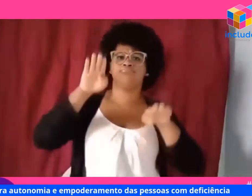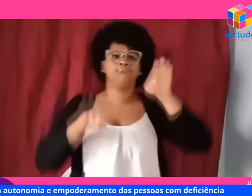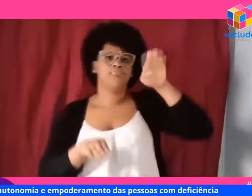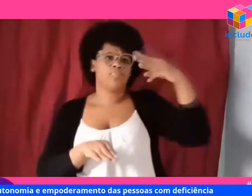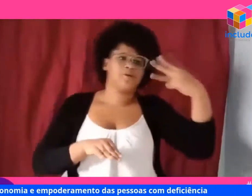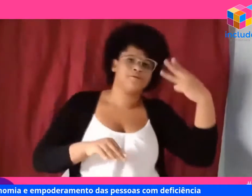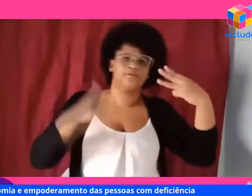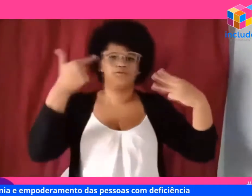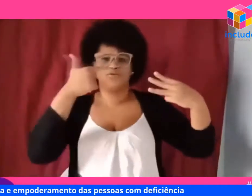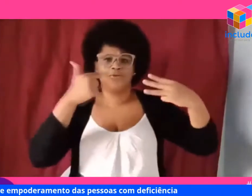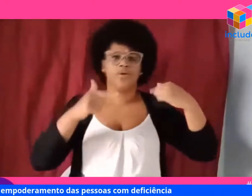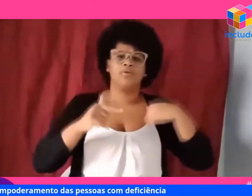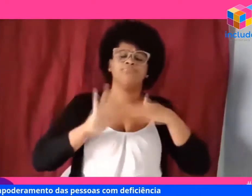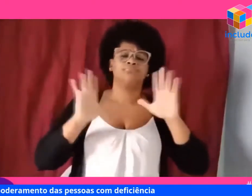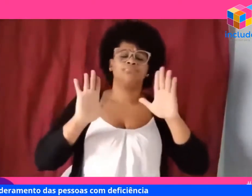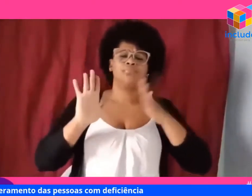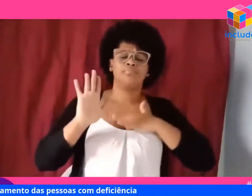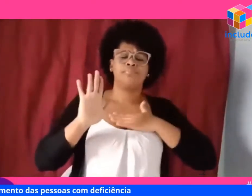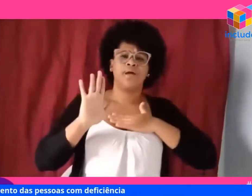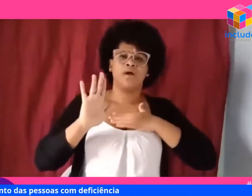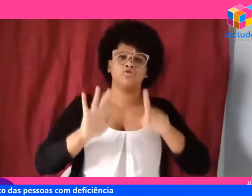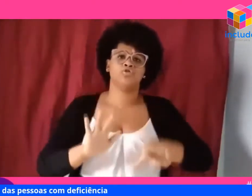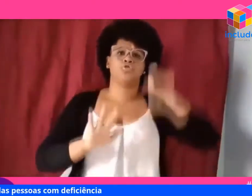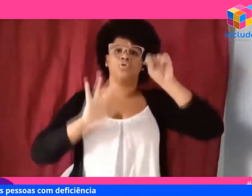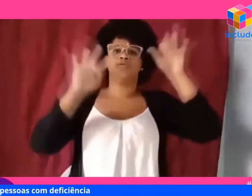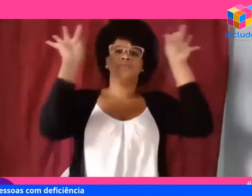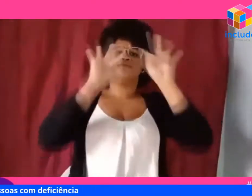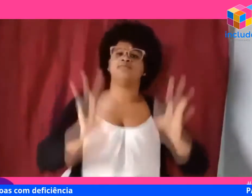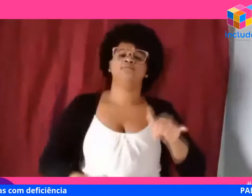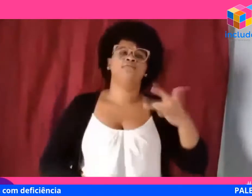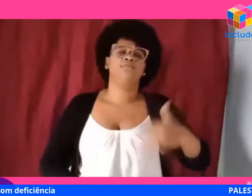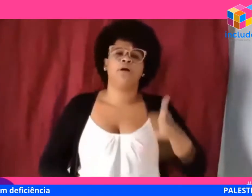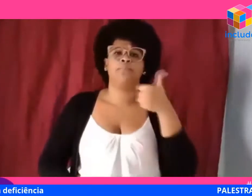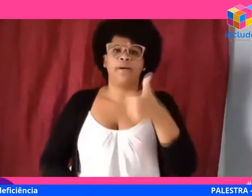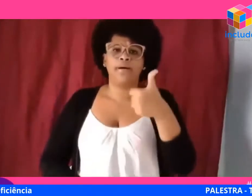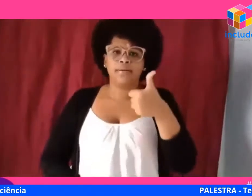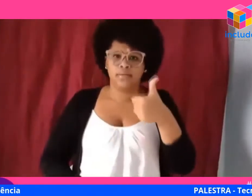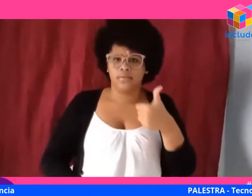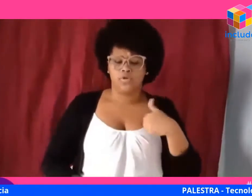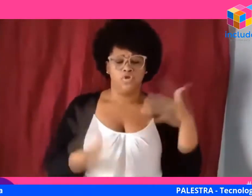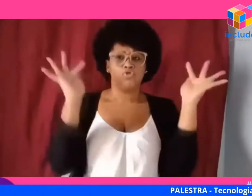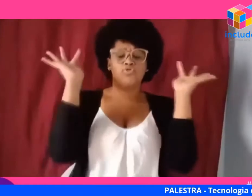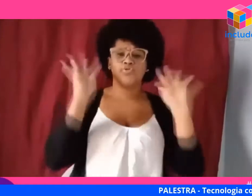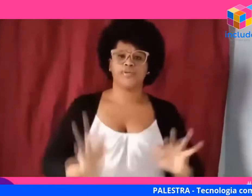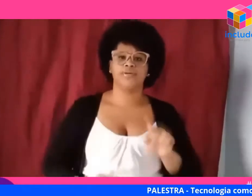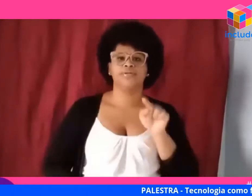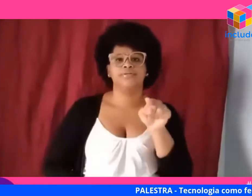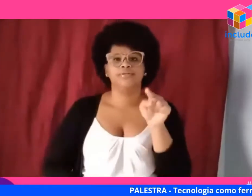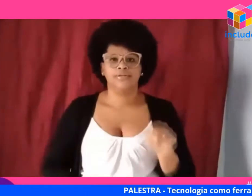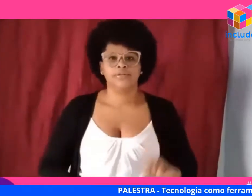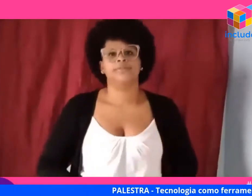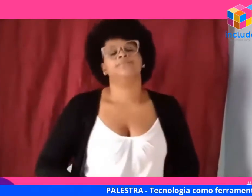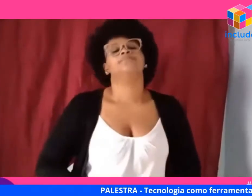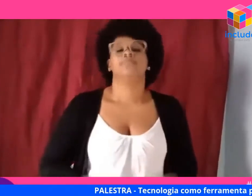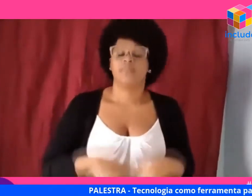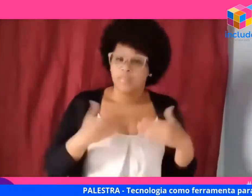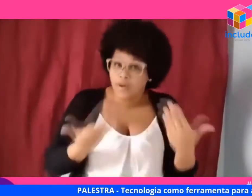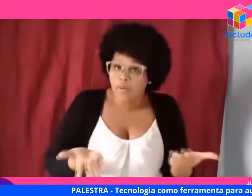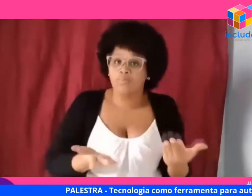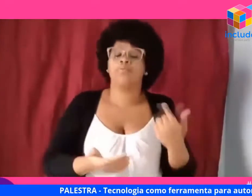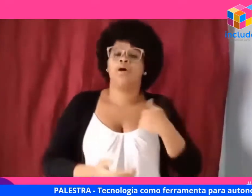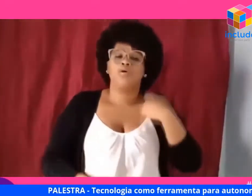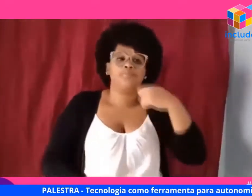lugar. Dependia muito, né? Mas, para mim, eu escolho a felicidade, para mim. Eu escolho